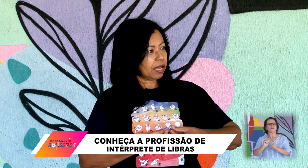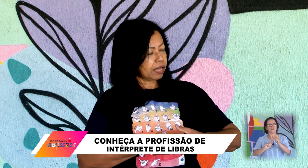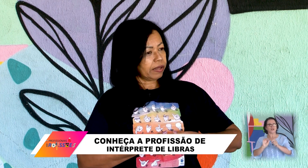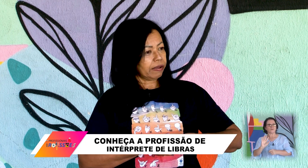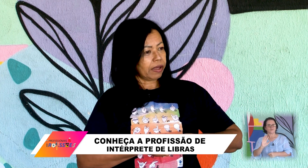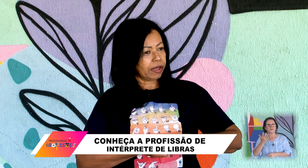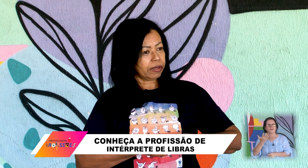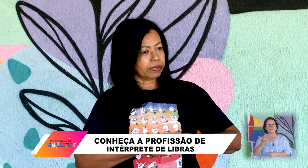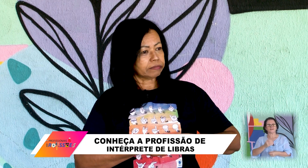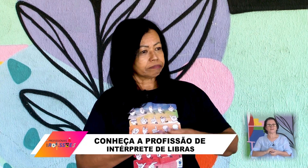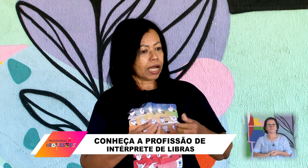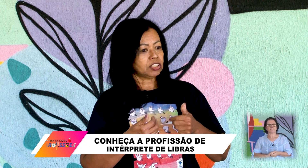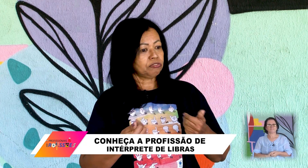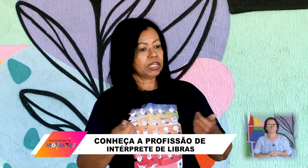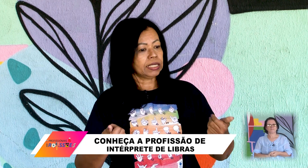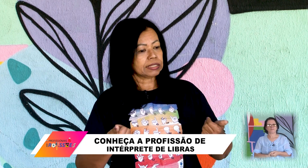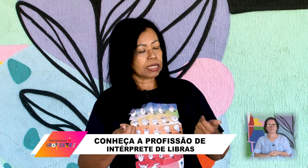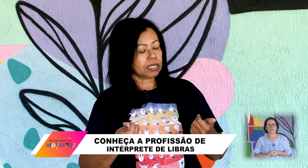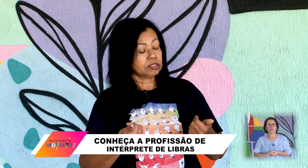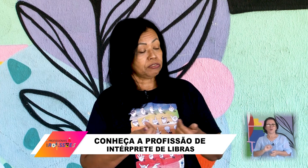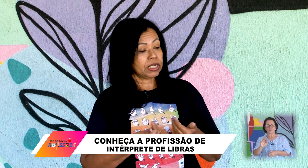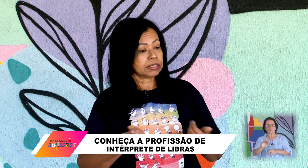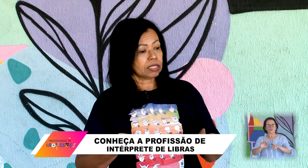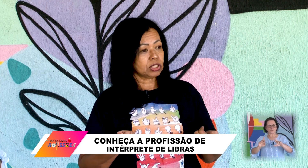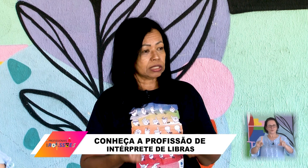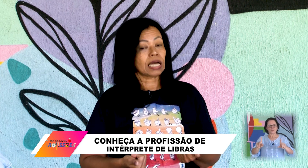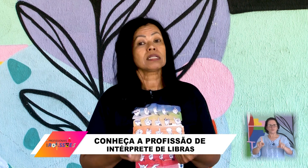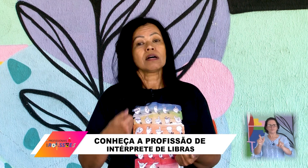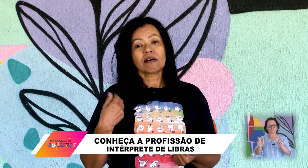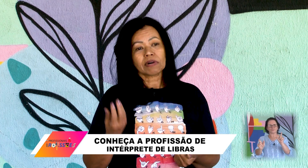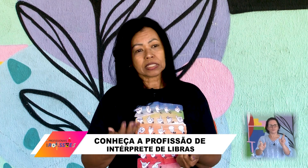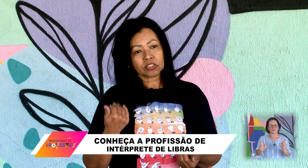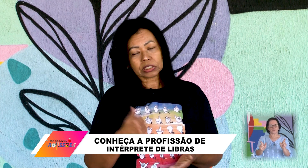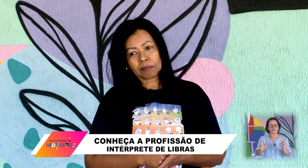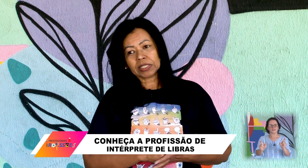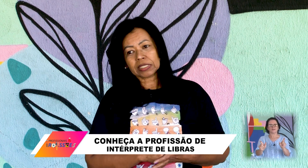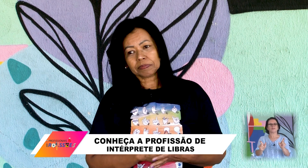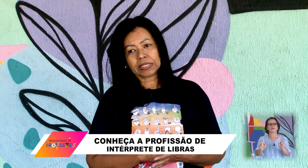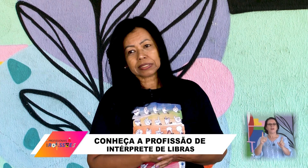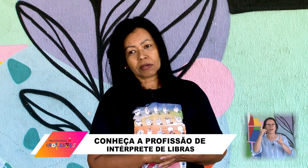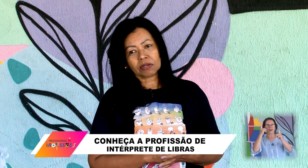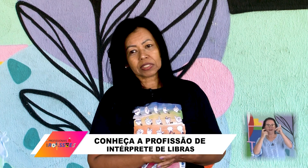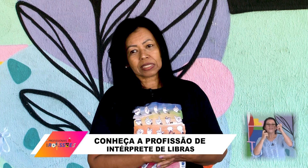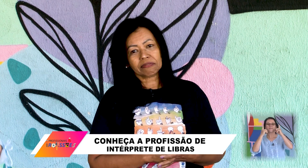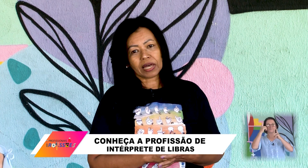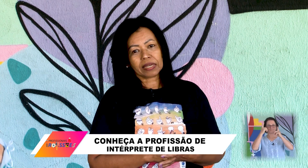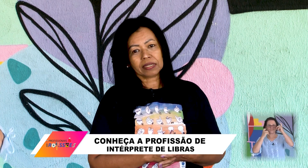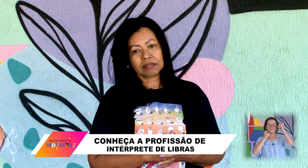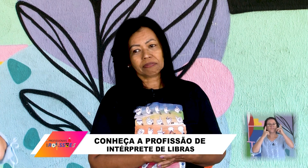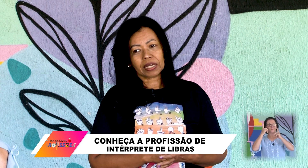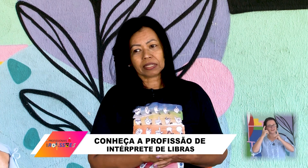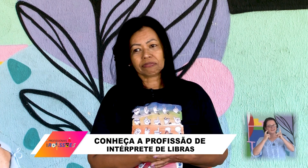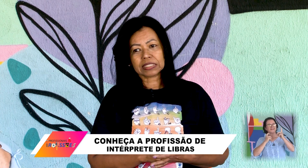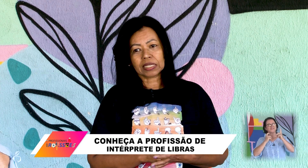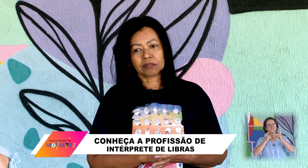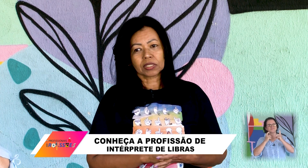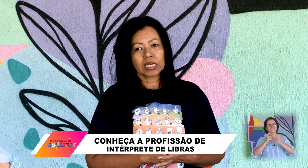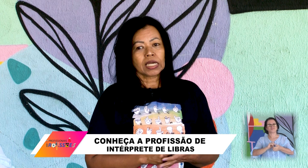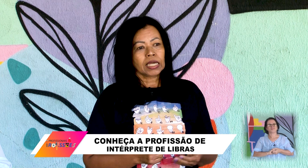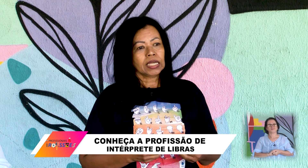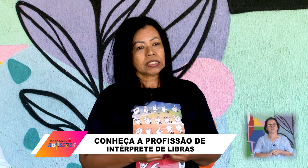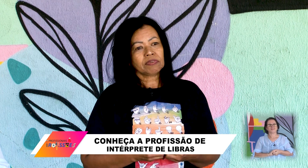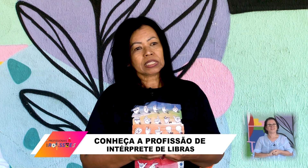fazer a diferença aí dos sinais vai ser justamente a expressão que você vai estar